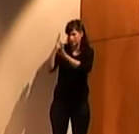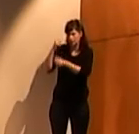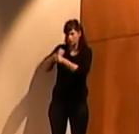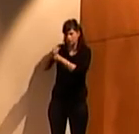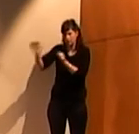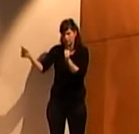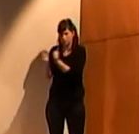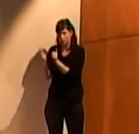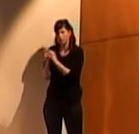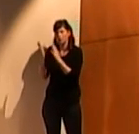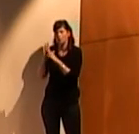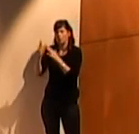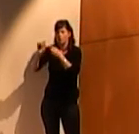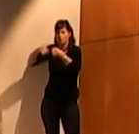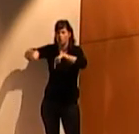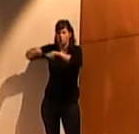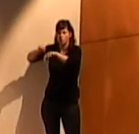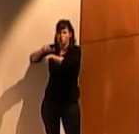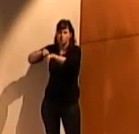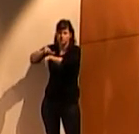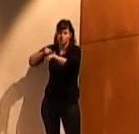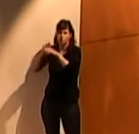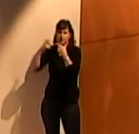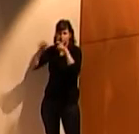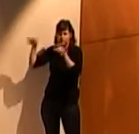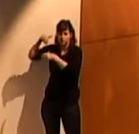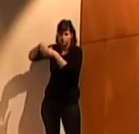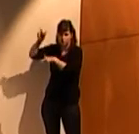commission d'accessibilité, avec des personnes handicapées,